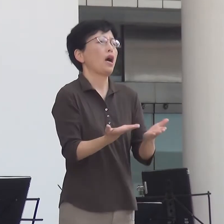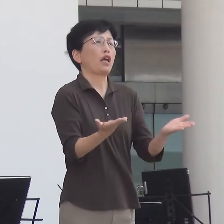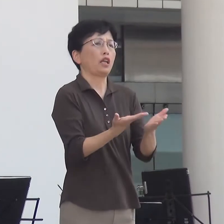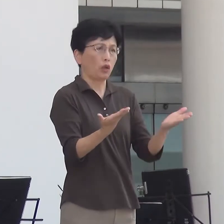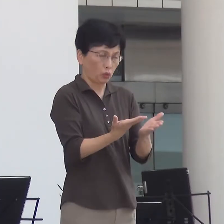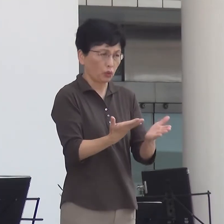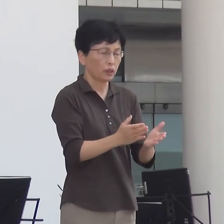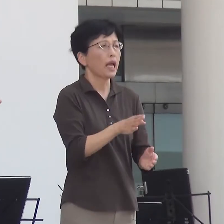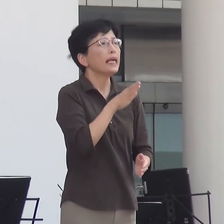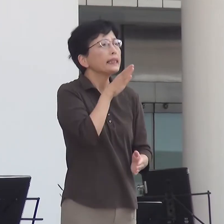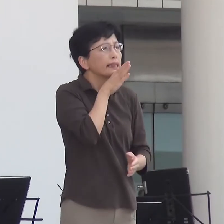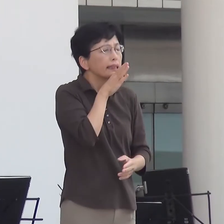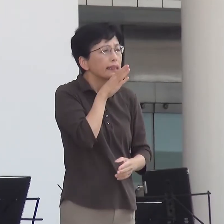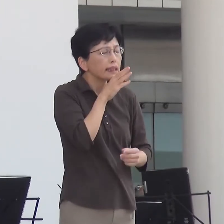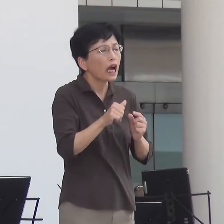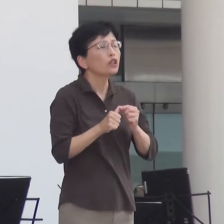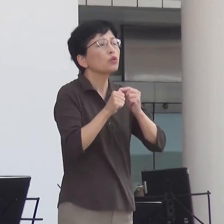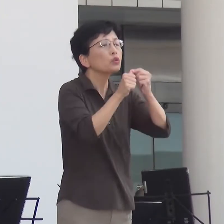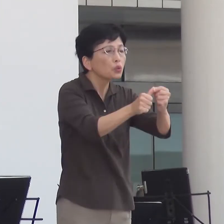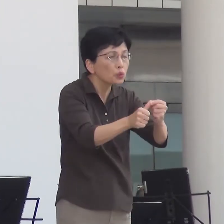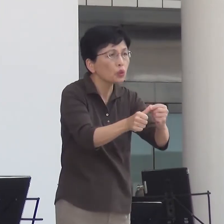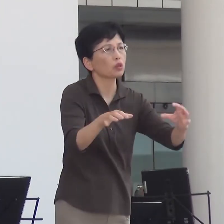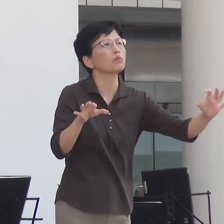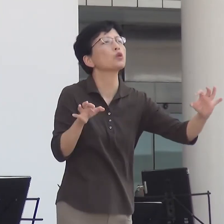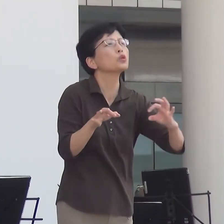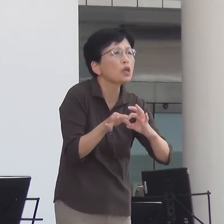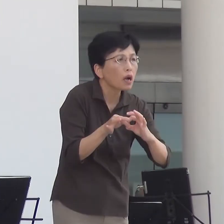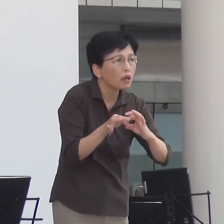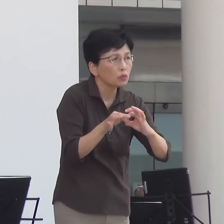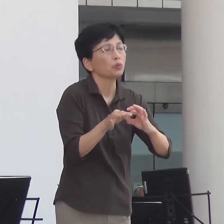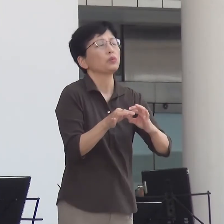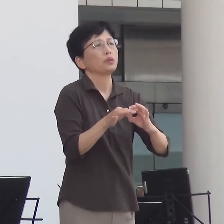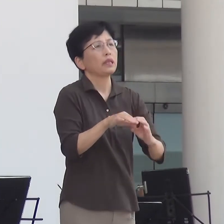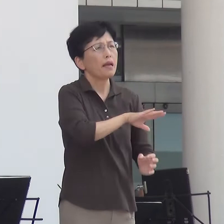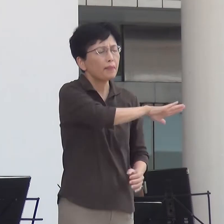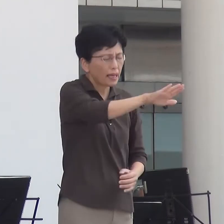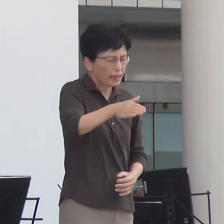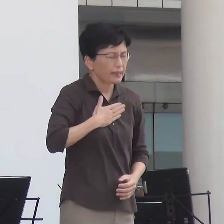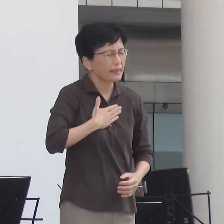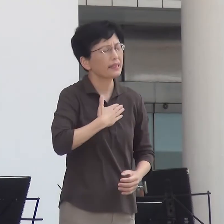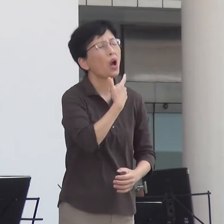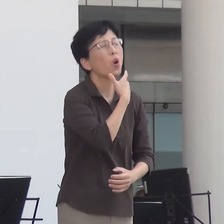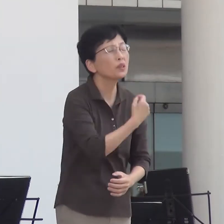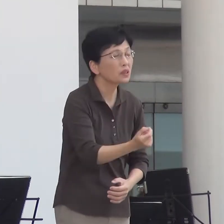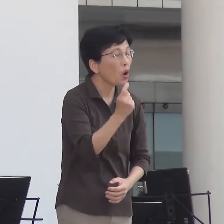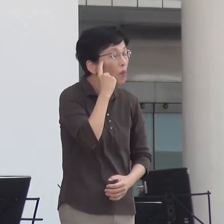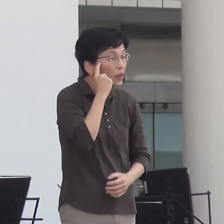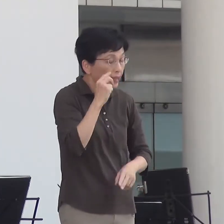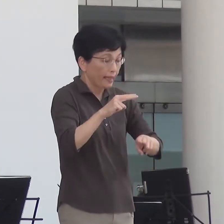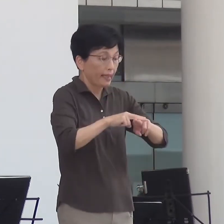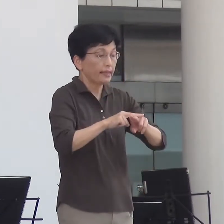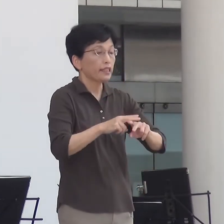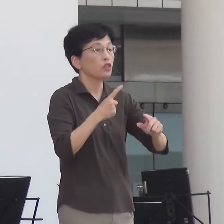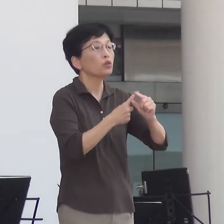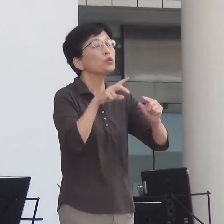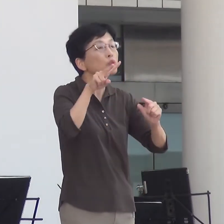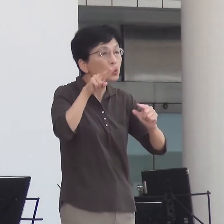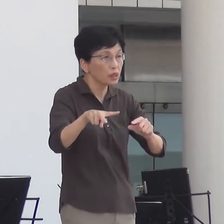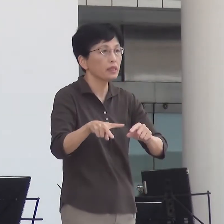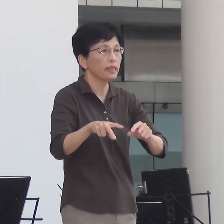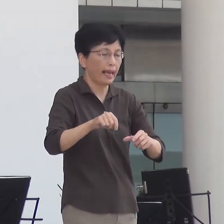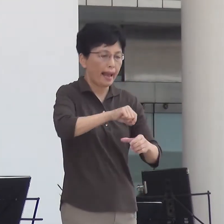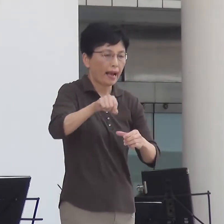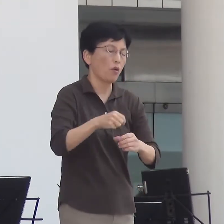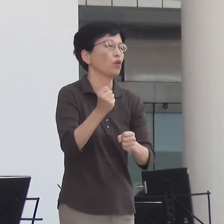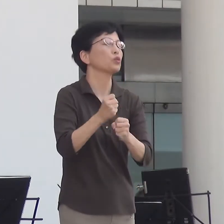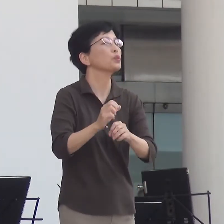して実際の就職にもつながるということで、皆さんに知っていただきたいということで天神の真ん中に、まあ、こうしたものも作られているわ